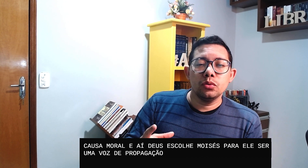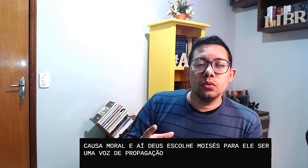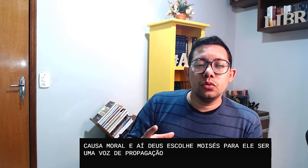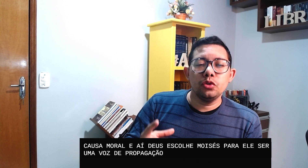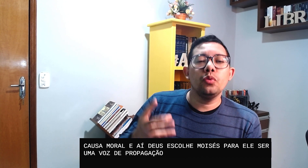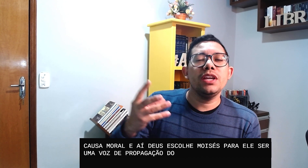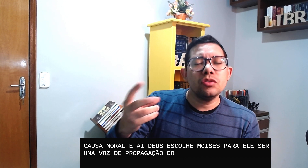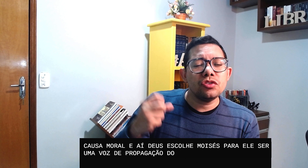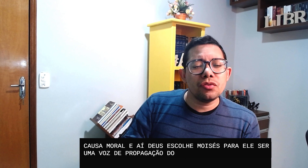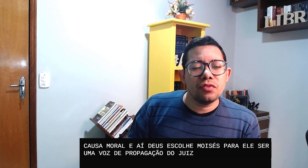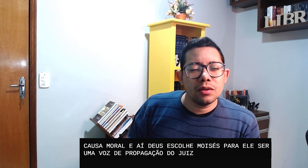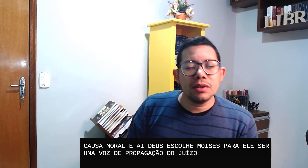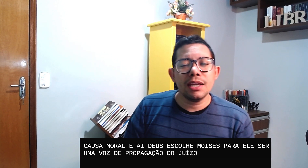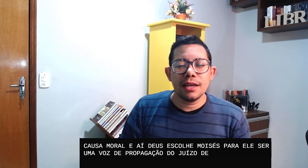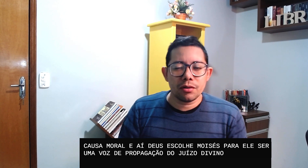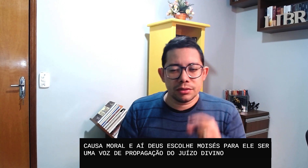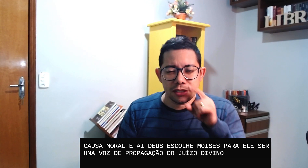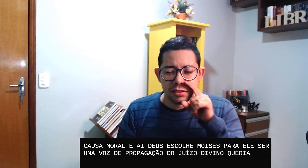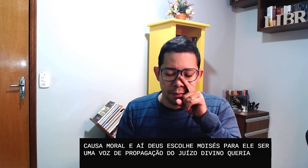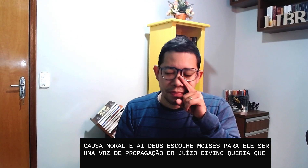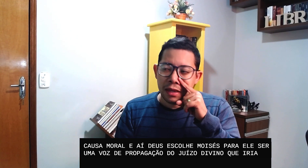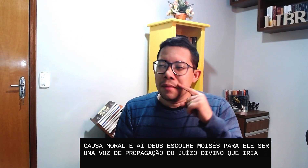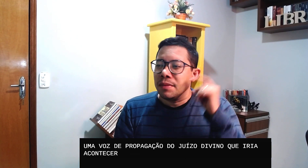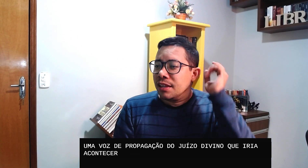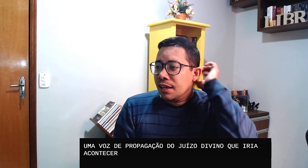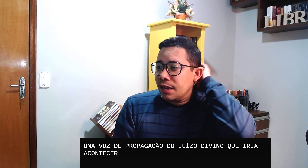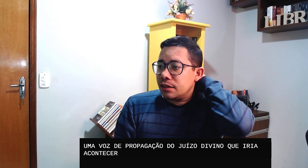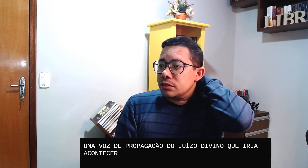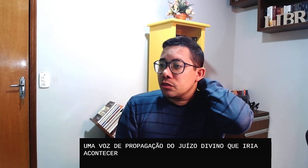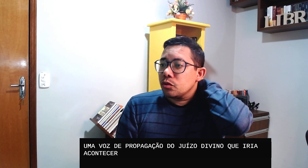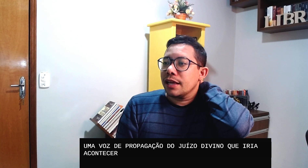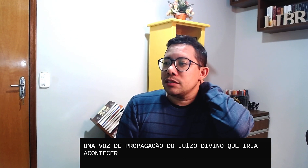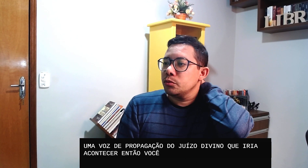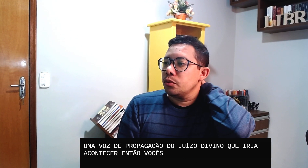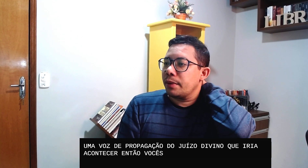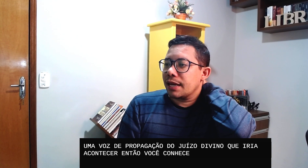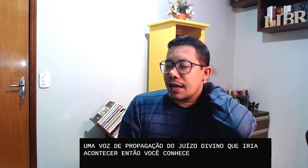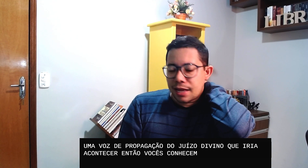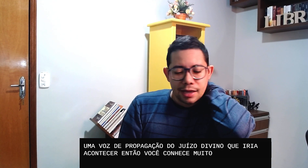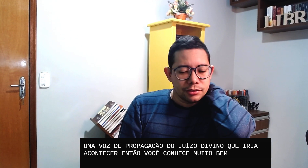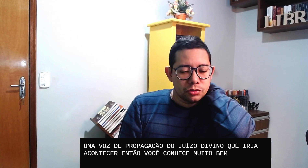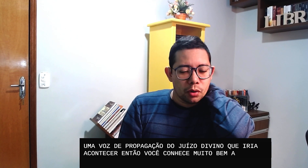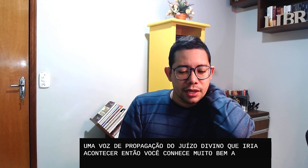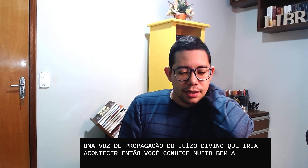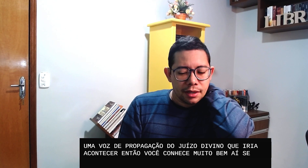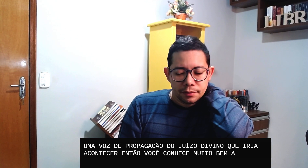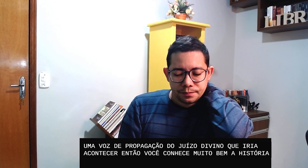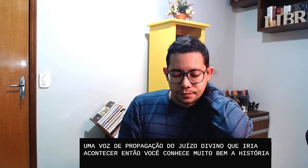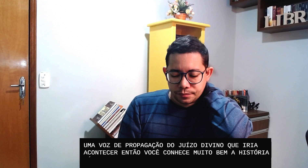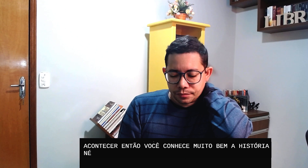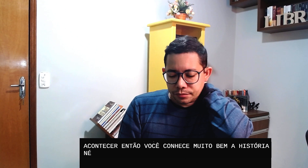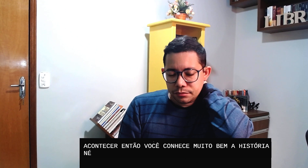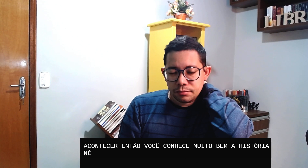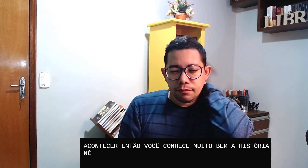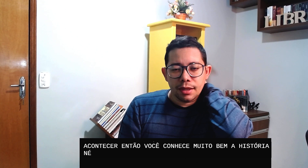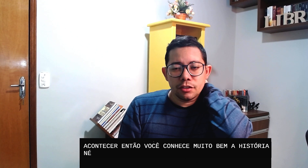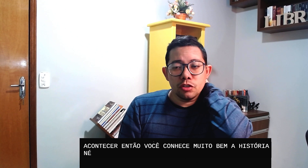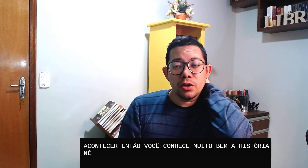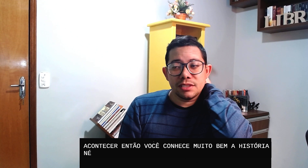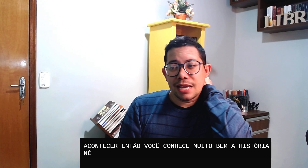do juízo divino que iria acontecer. Então, vocês conhecem muito bem a história, né? De Moisés, que ele